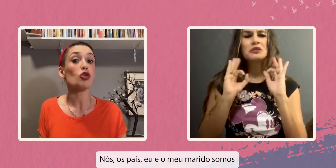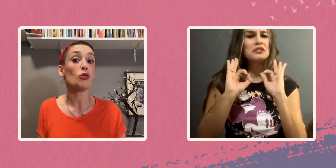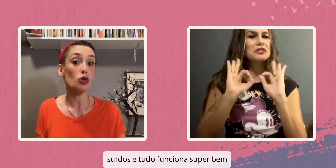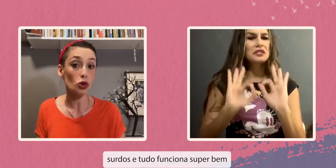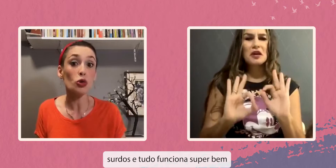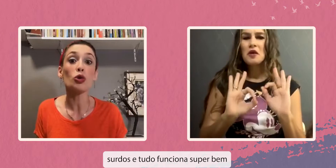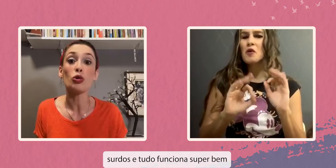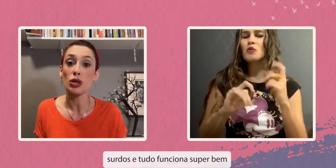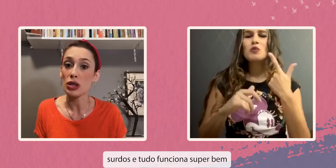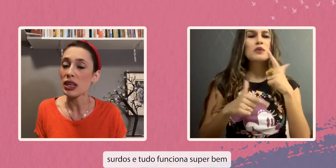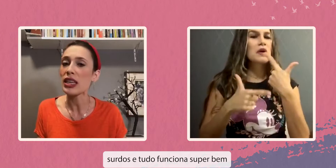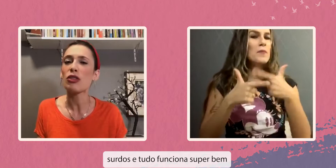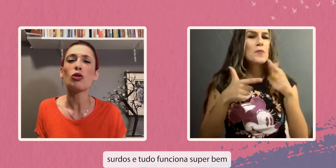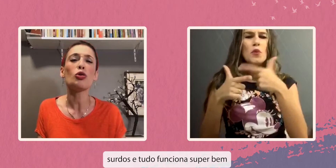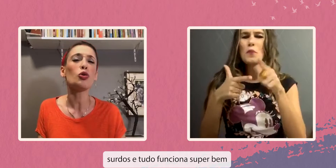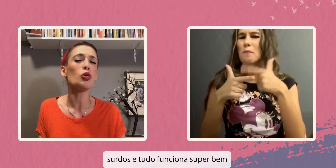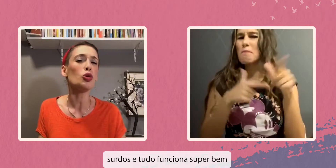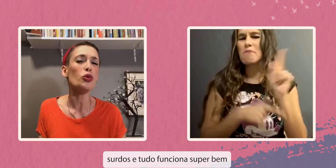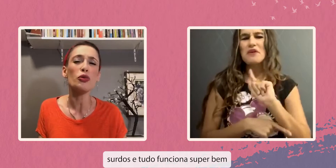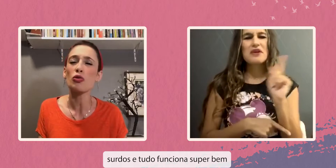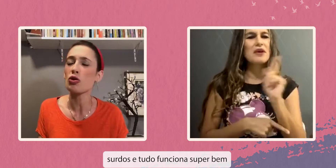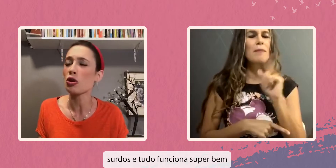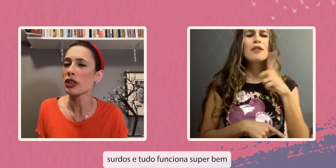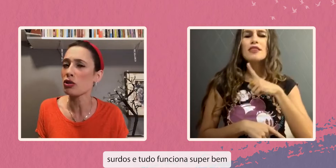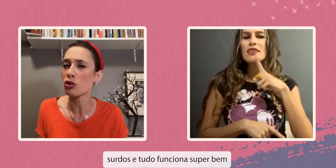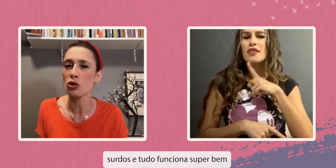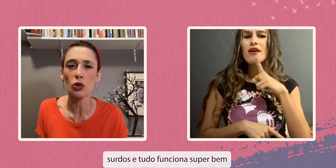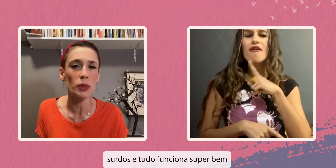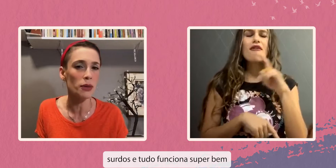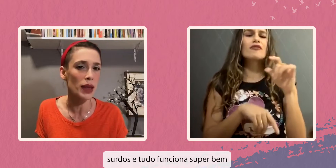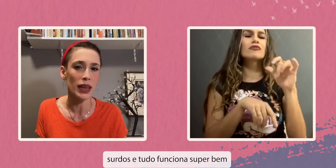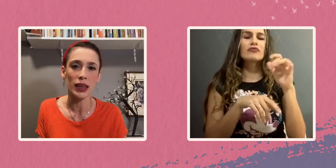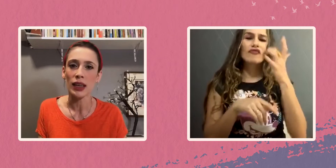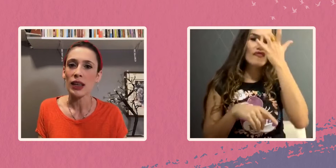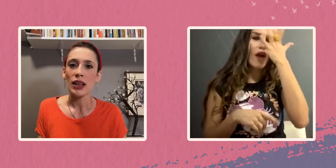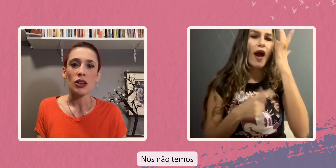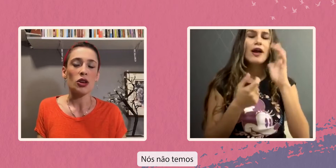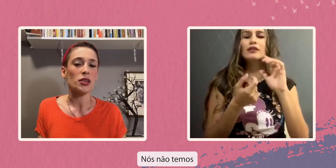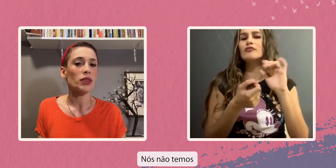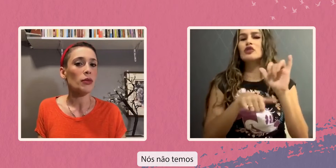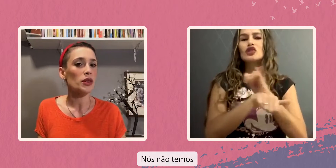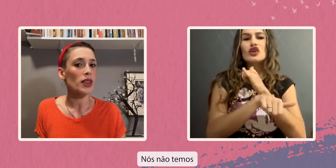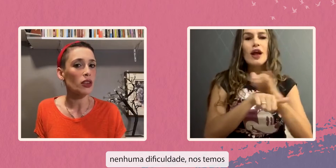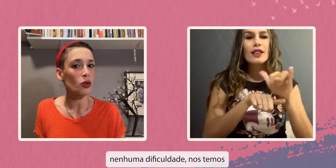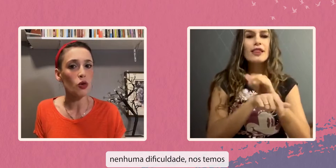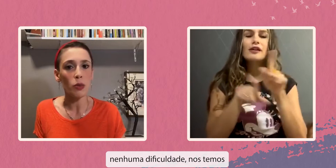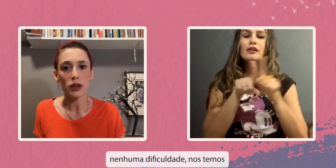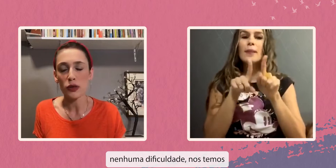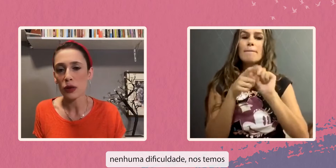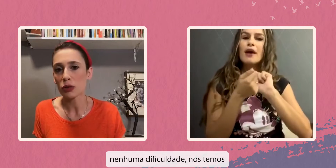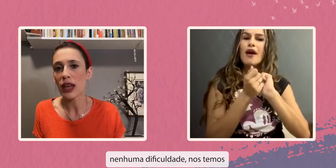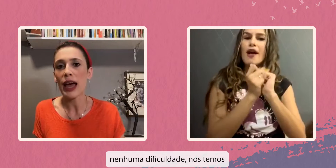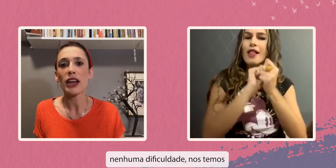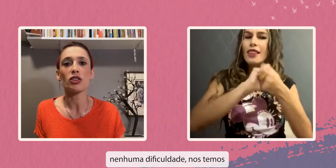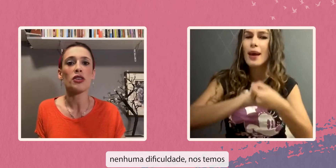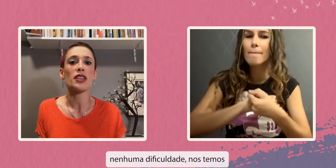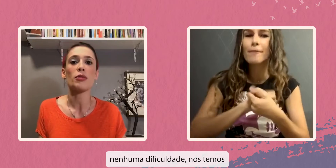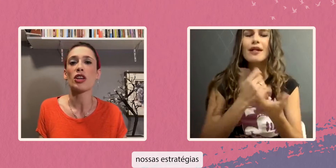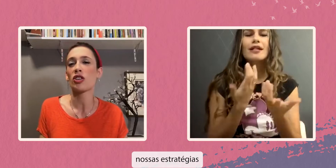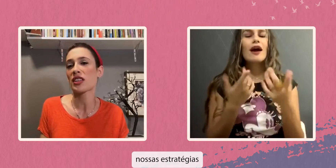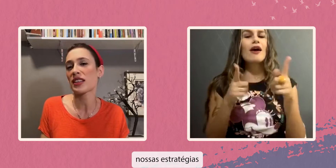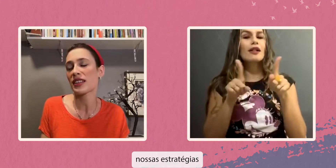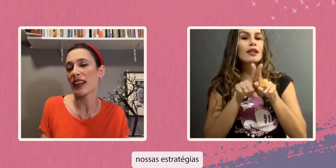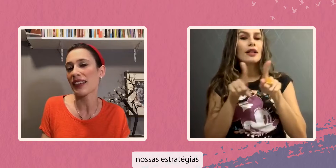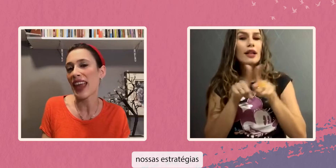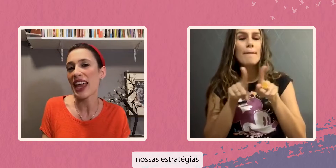marido, somos surdos. E tudo funciona super bem. Nós não temos nenhuma dificuldade, temos